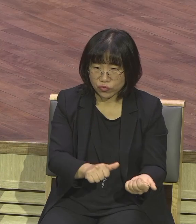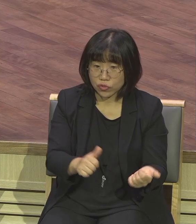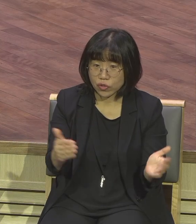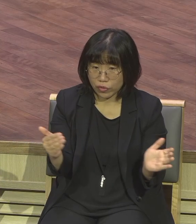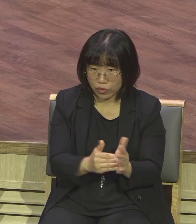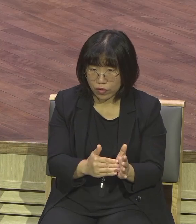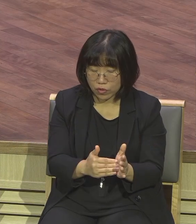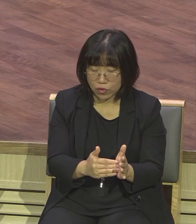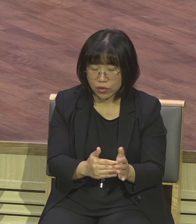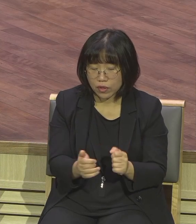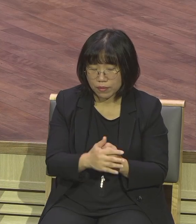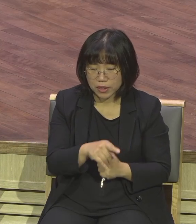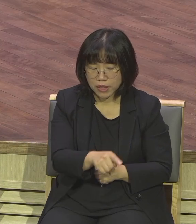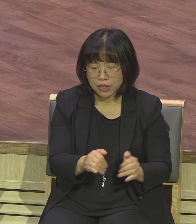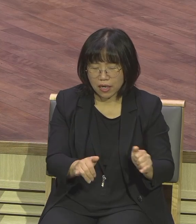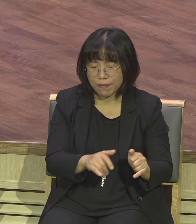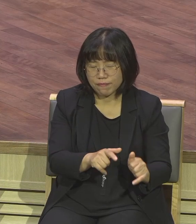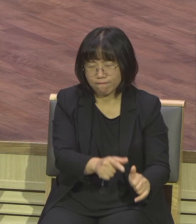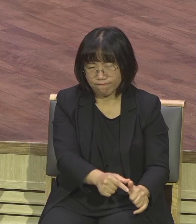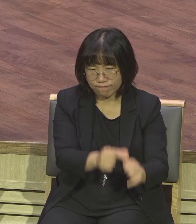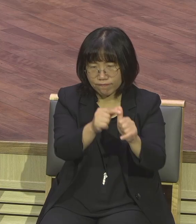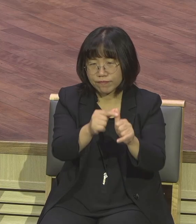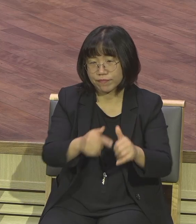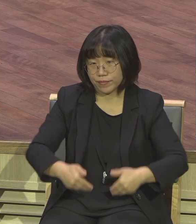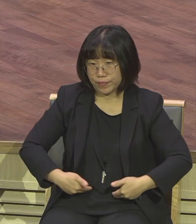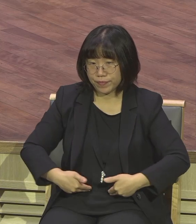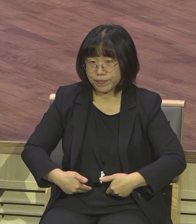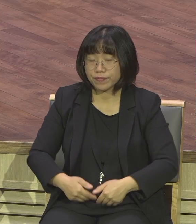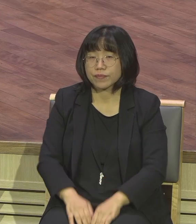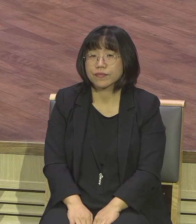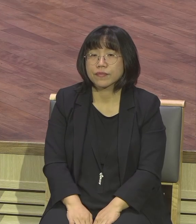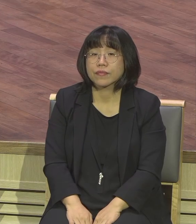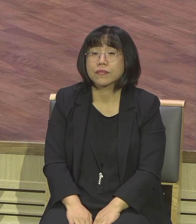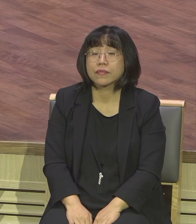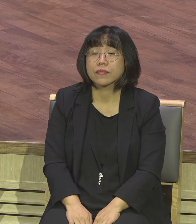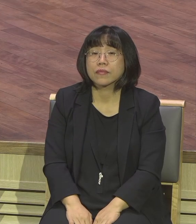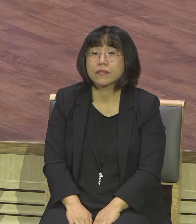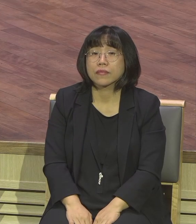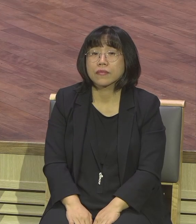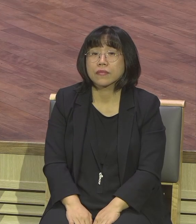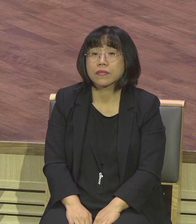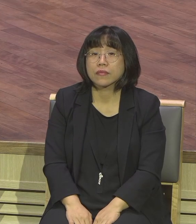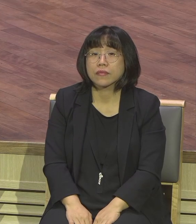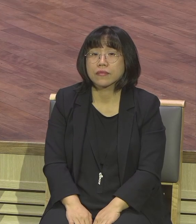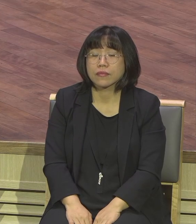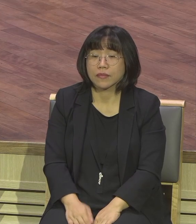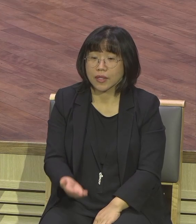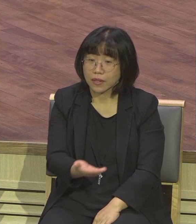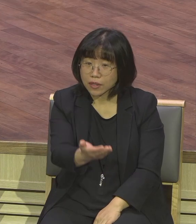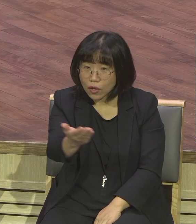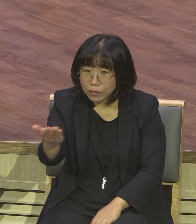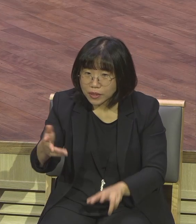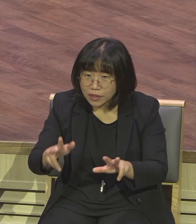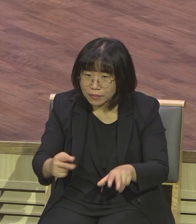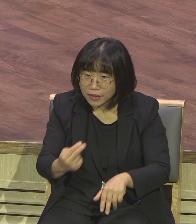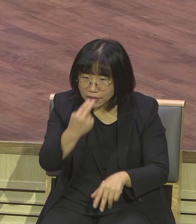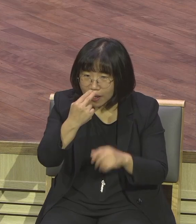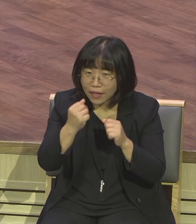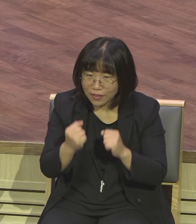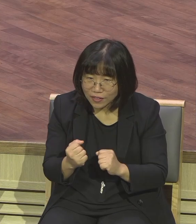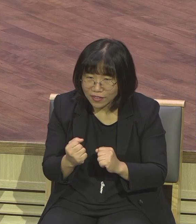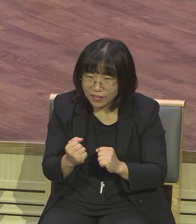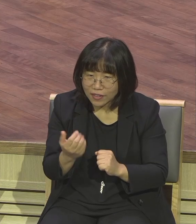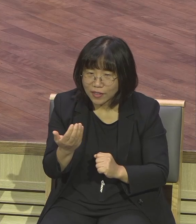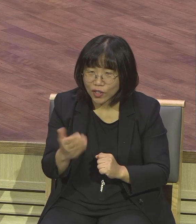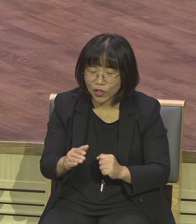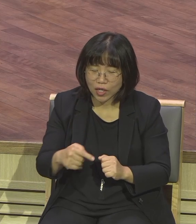문제로 살려내야 돼요. 아멘. 지금 여러분은 다 살아있지만, 여러분